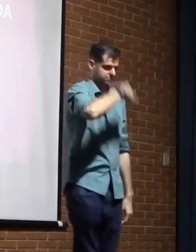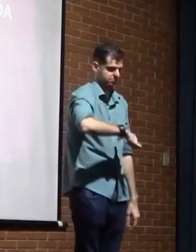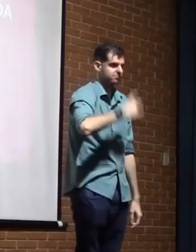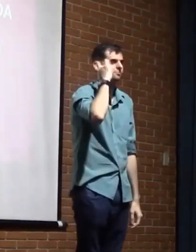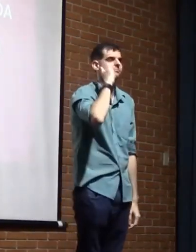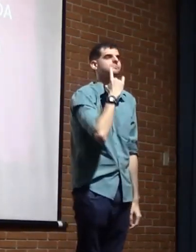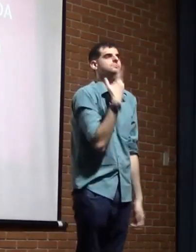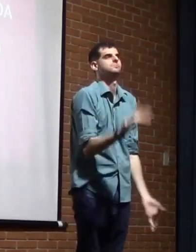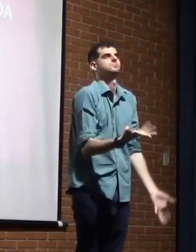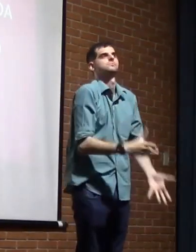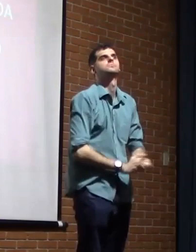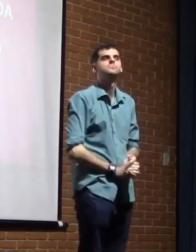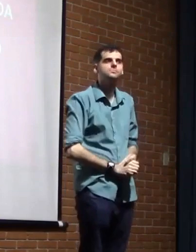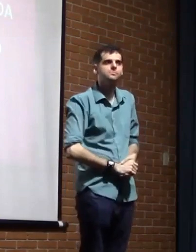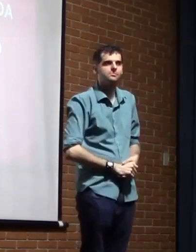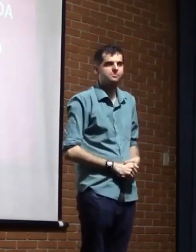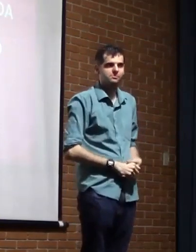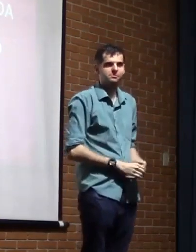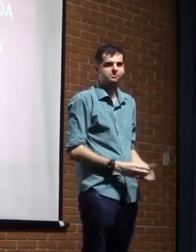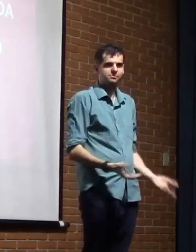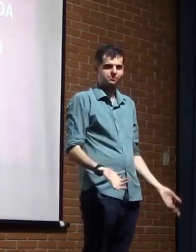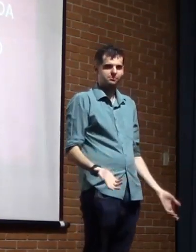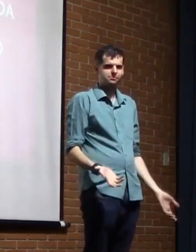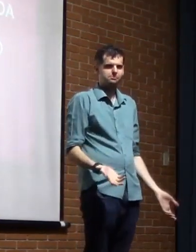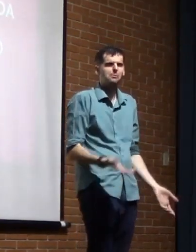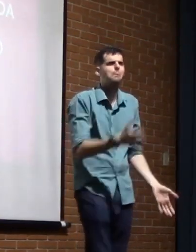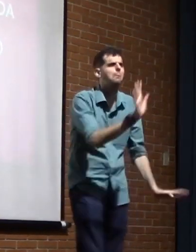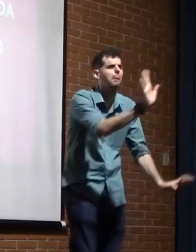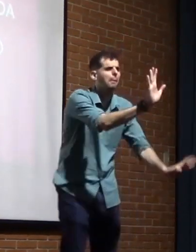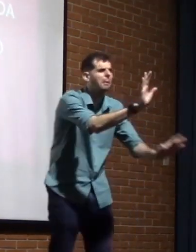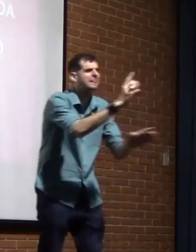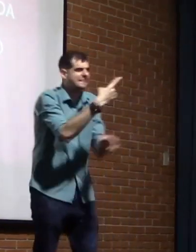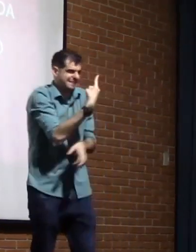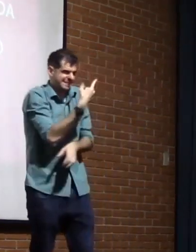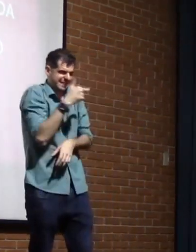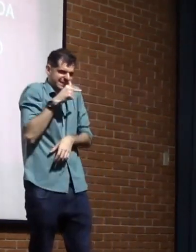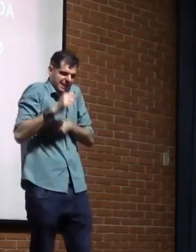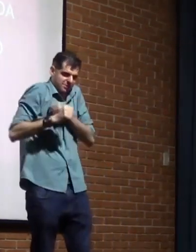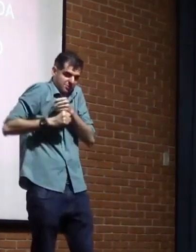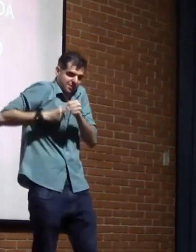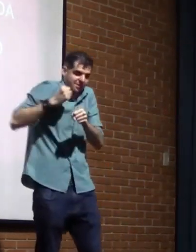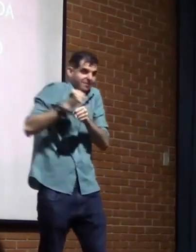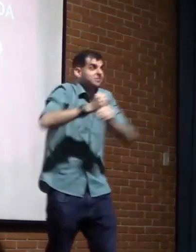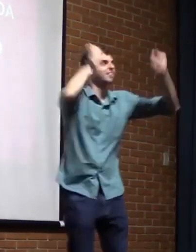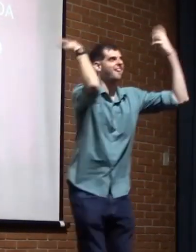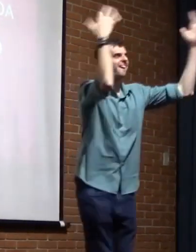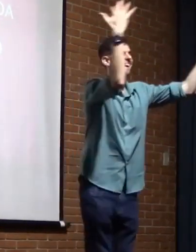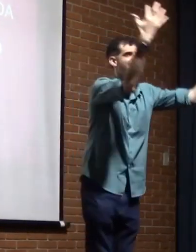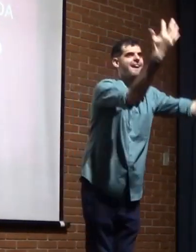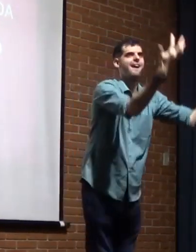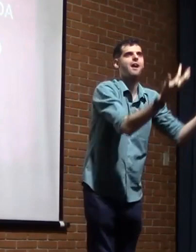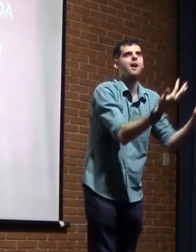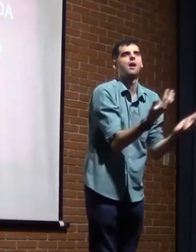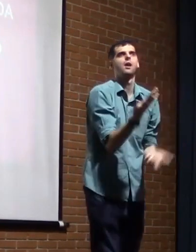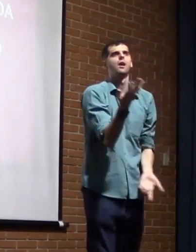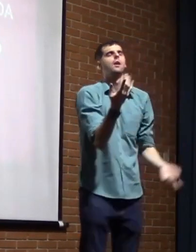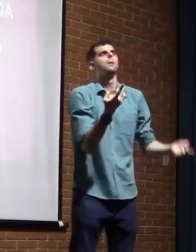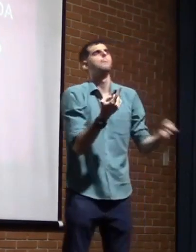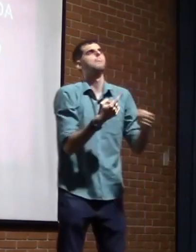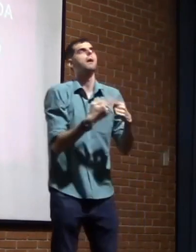falta realmente o sujeito surdo nessas áreas. Ainda falta essa visibilidade. Há 17 anos a língua de sinais ela